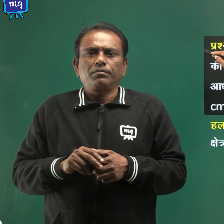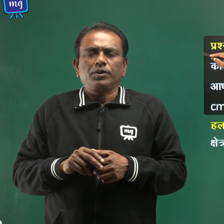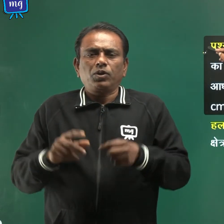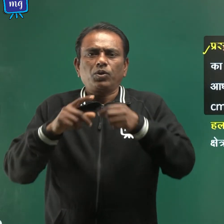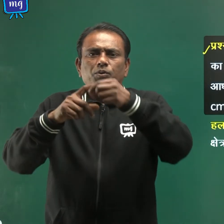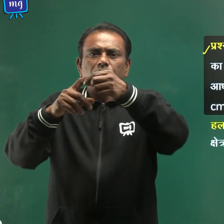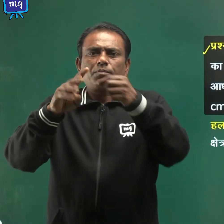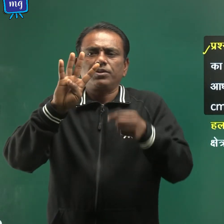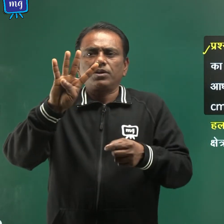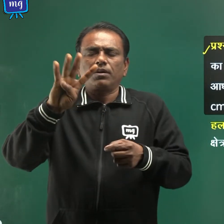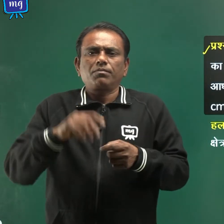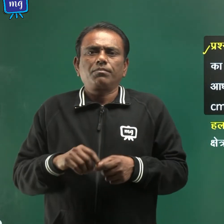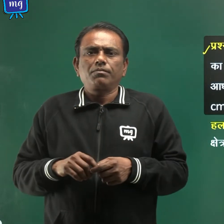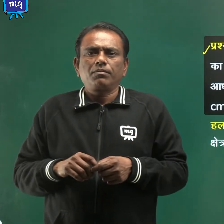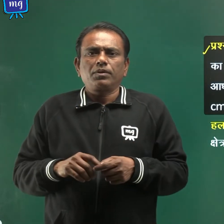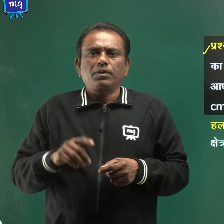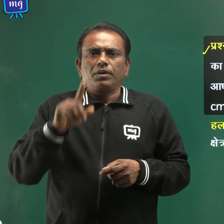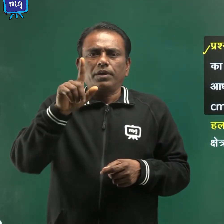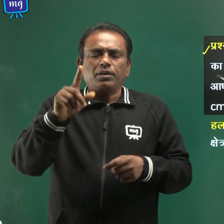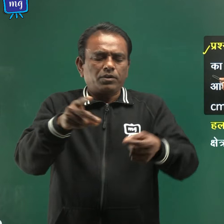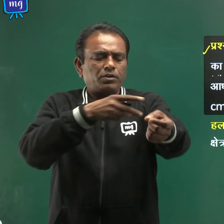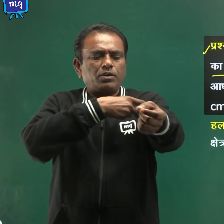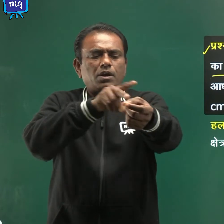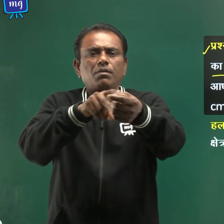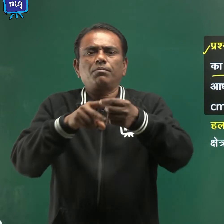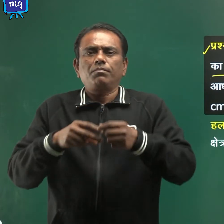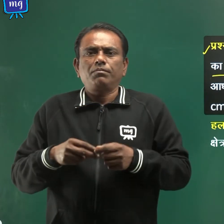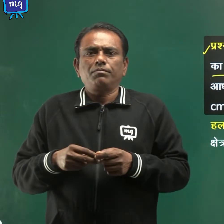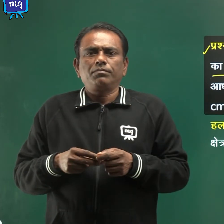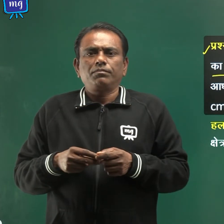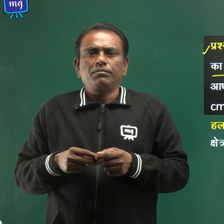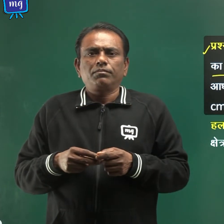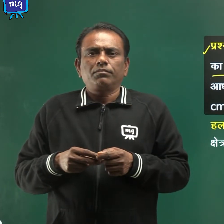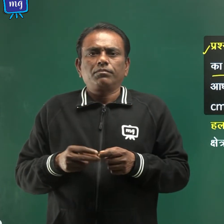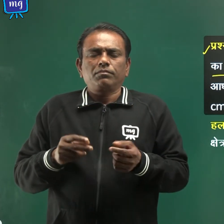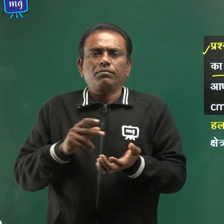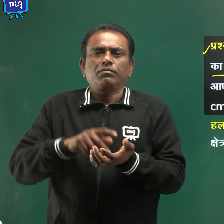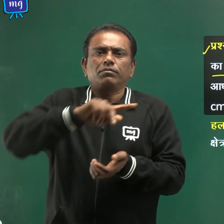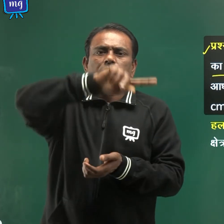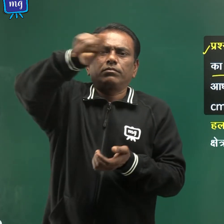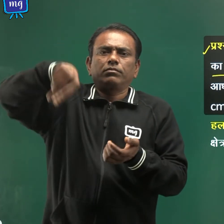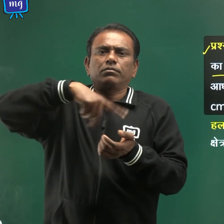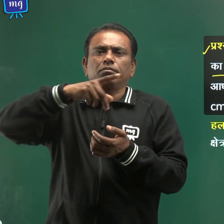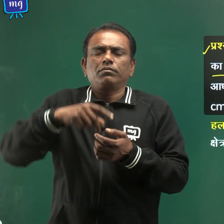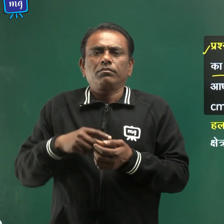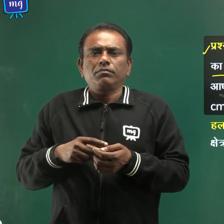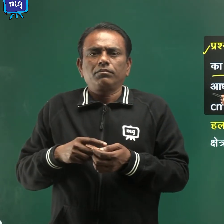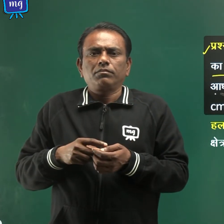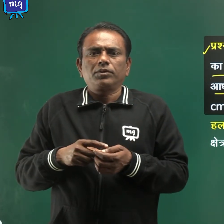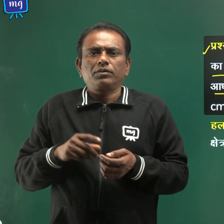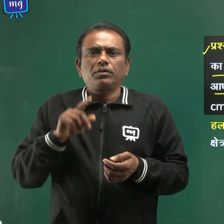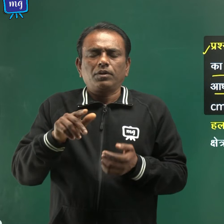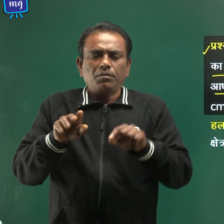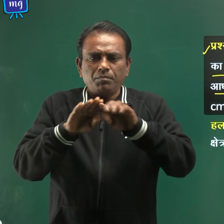ए पर्सन 4 कि एक समांतर चतुर्भुज का 256 ज्ञात कीजिए है कि